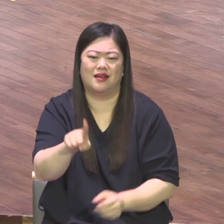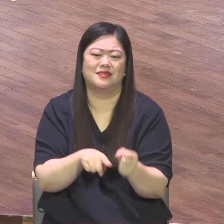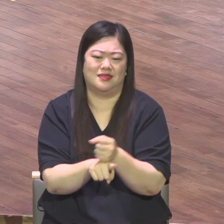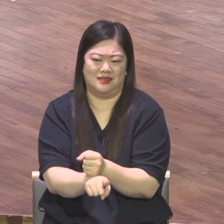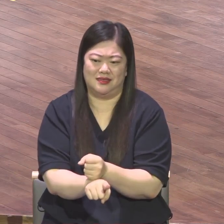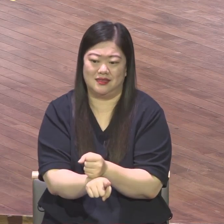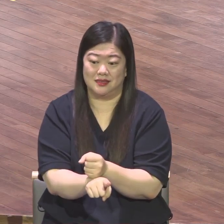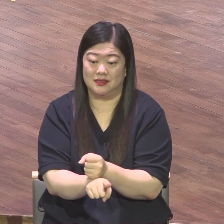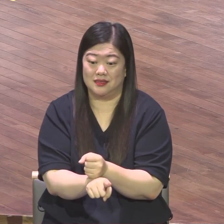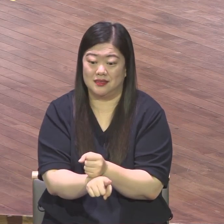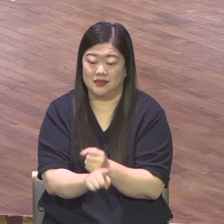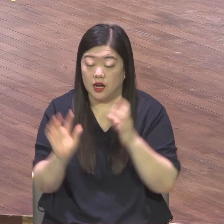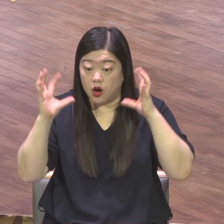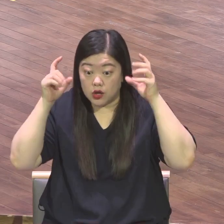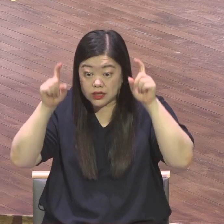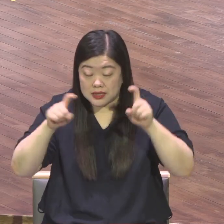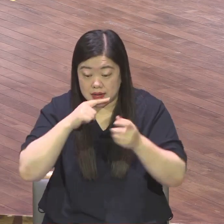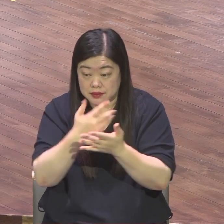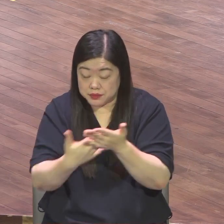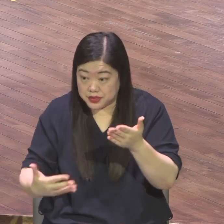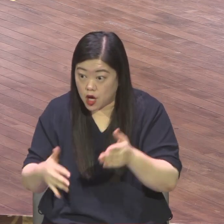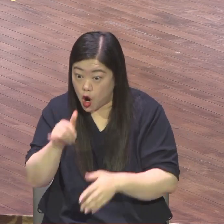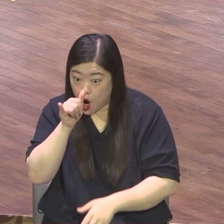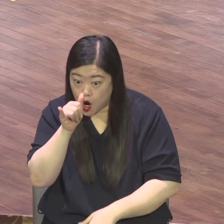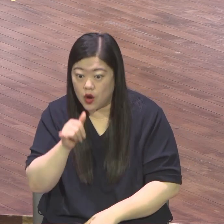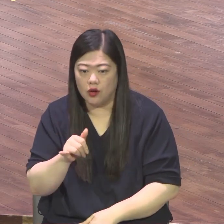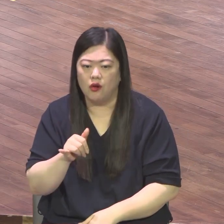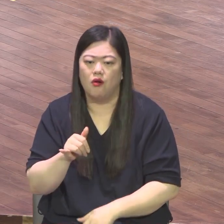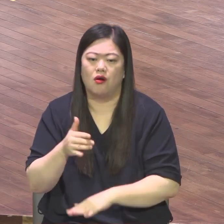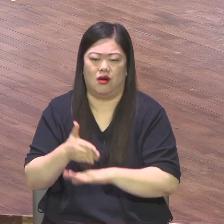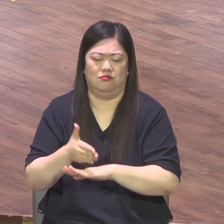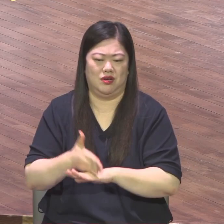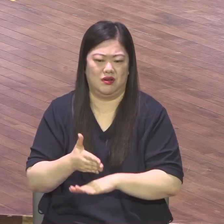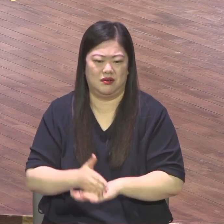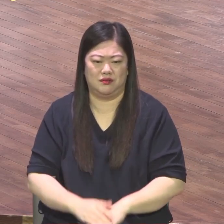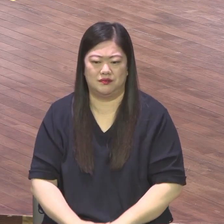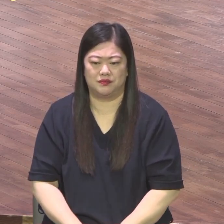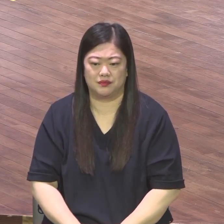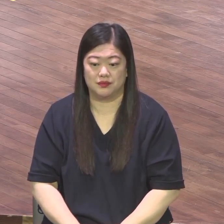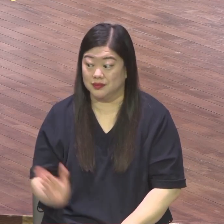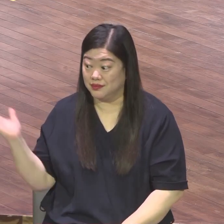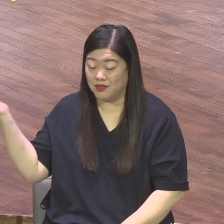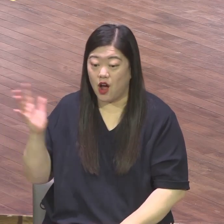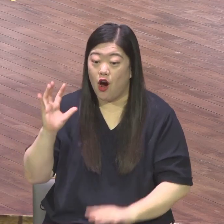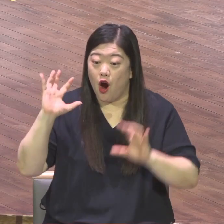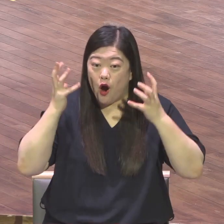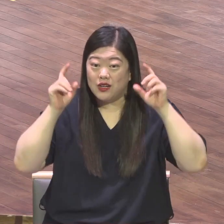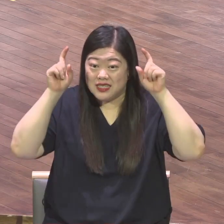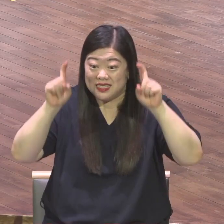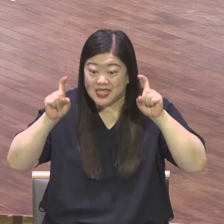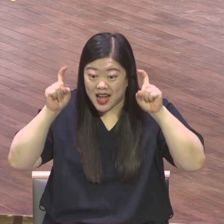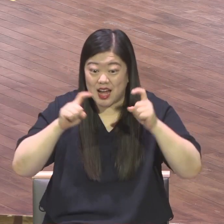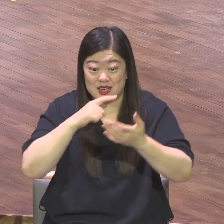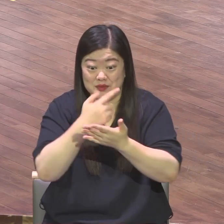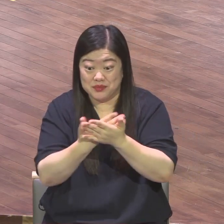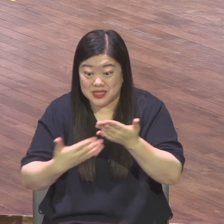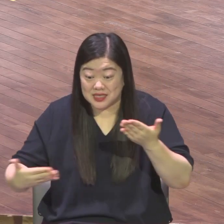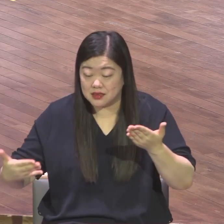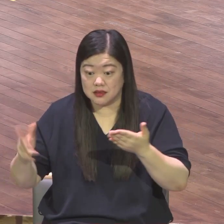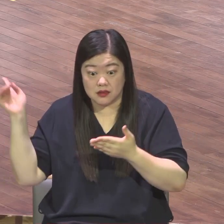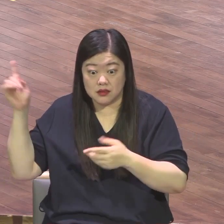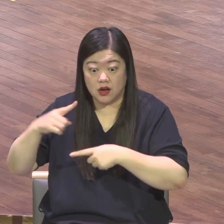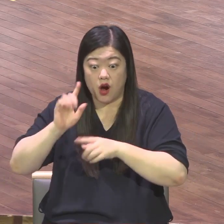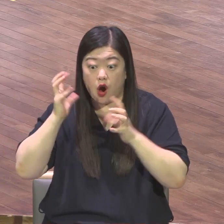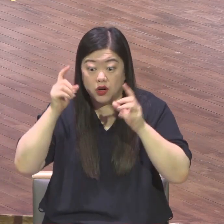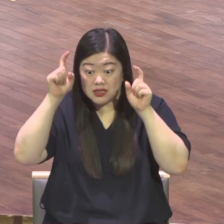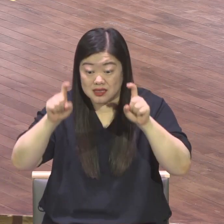그리스도밖에 없어요. 어린 양의 피. 우리 찬양대가 찬양 부를 때 어린 양 피하자. 어린 양. 어린